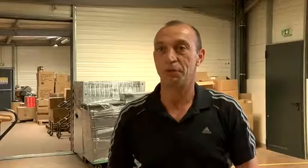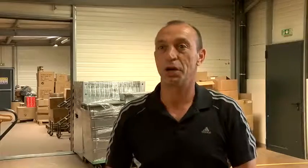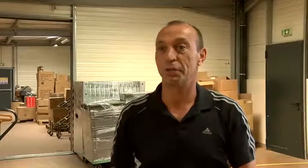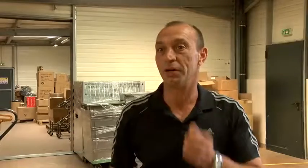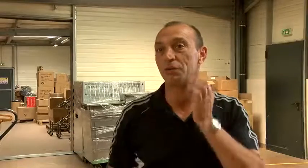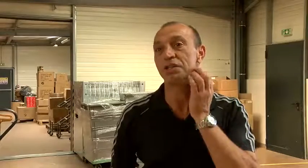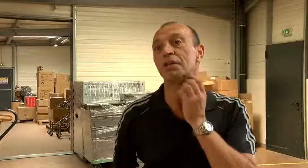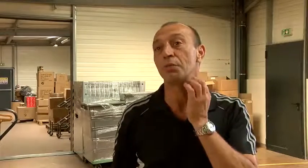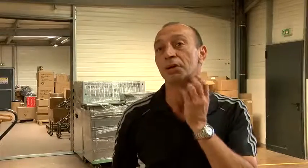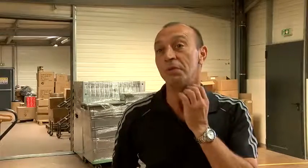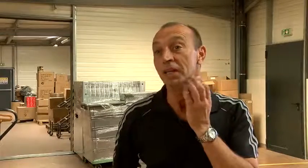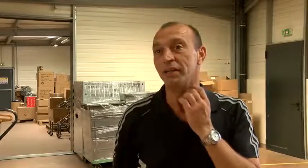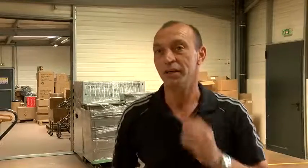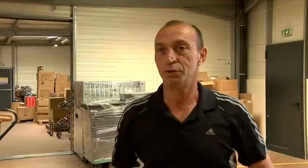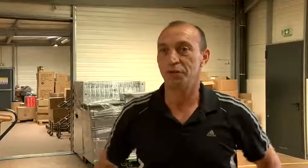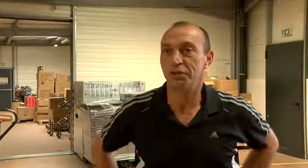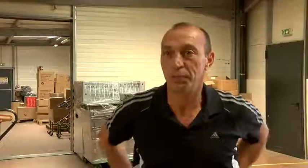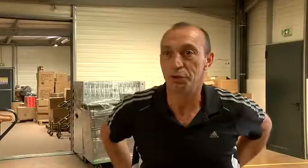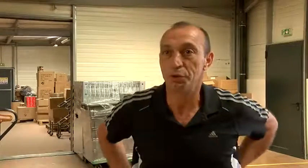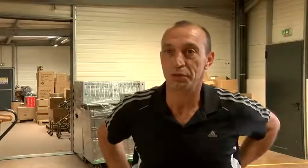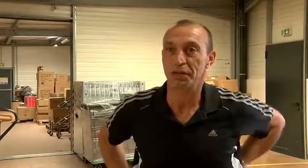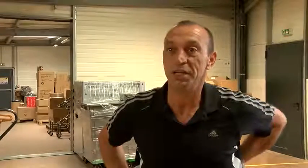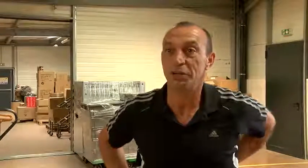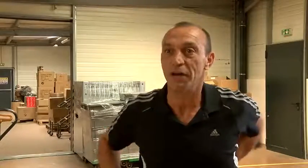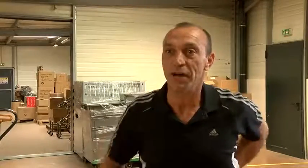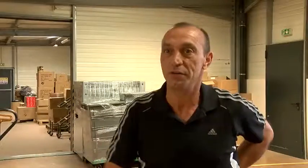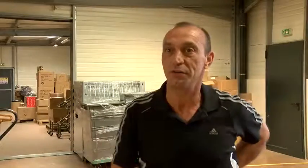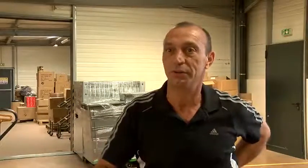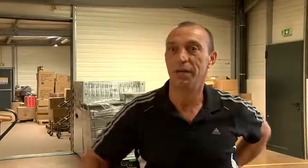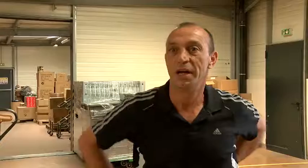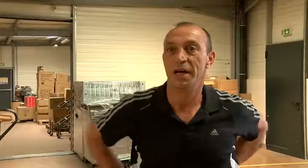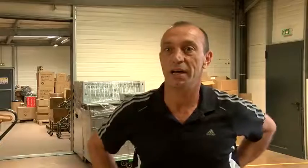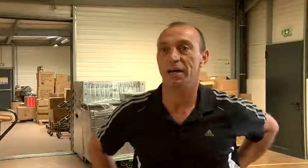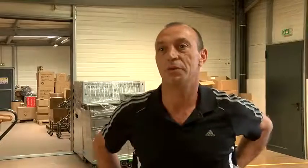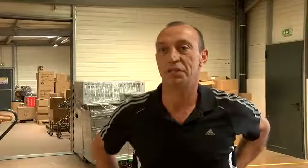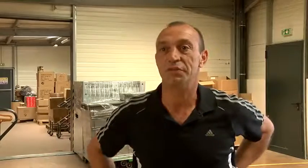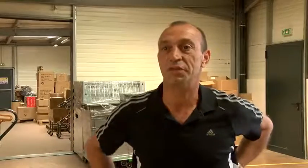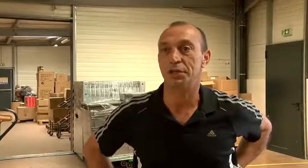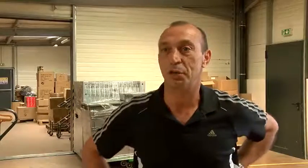pratiquons la pétanque aussi en sport adapté, je trouve que c'est une très bonne chose parce que ça lie le travail aux activités